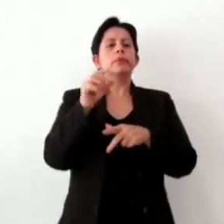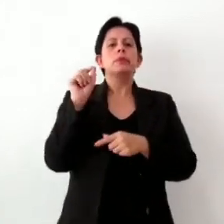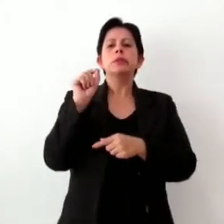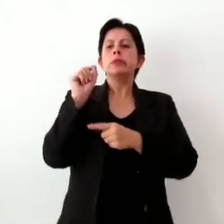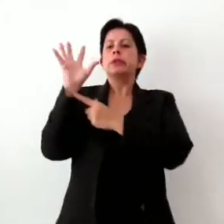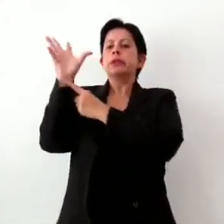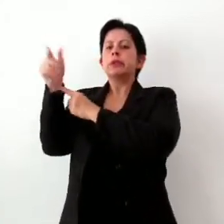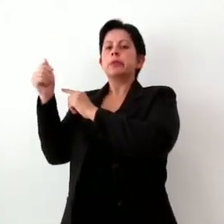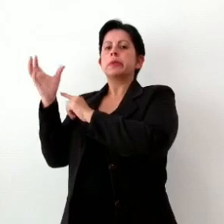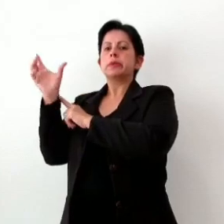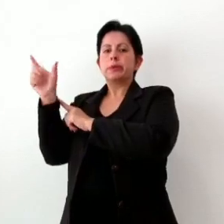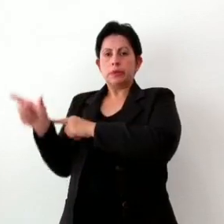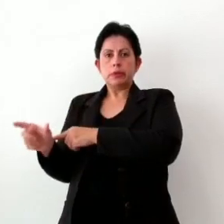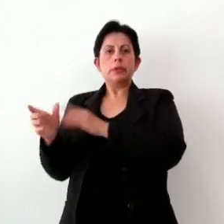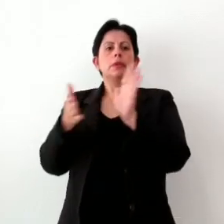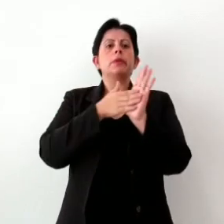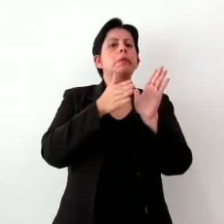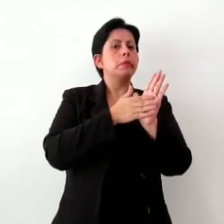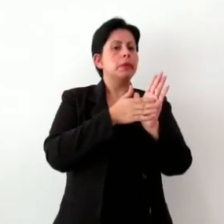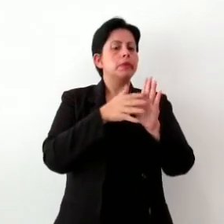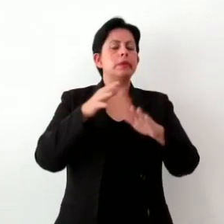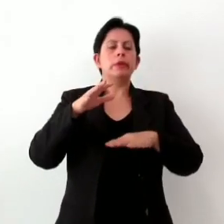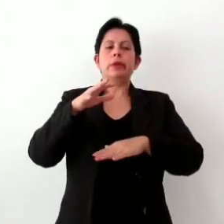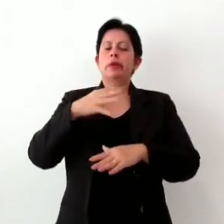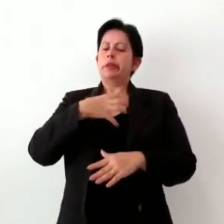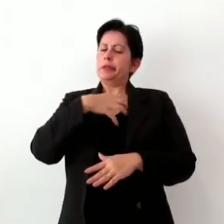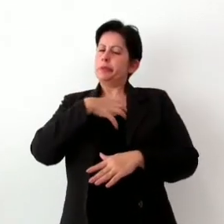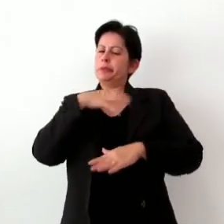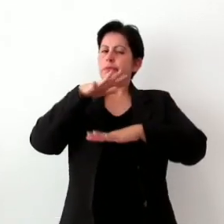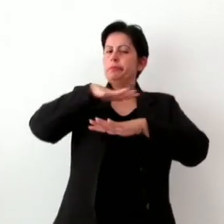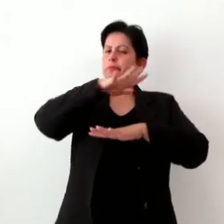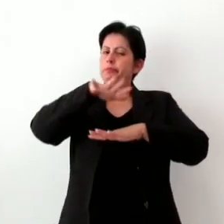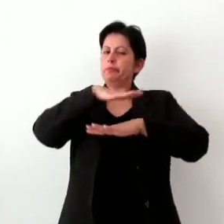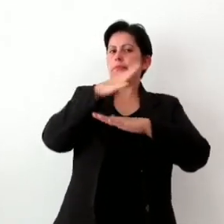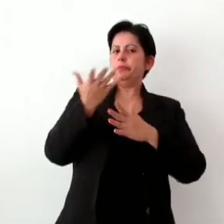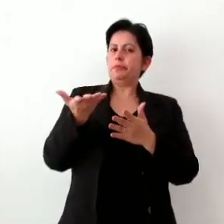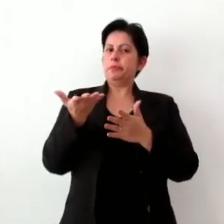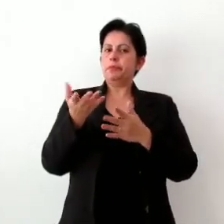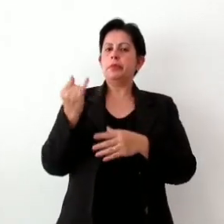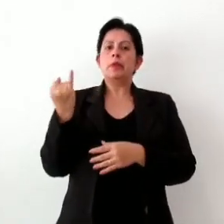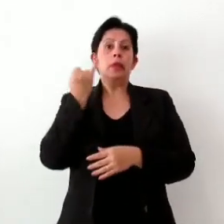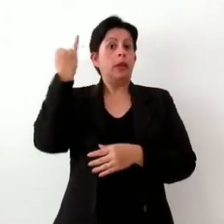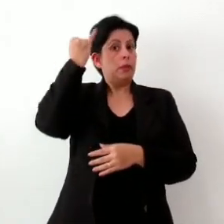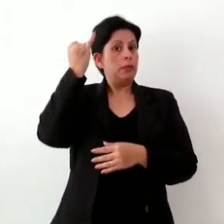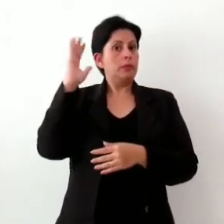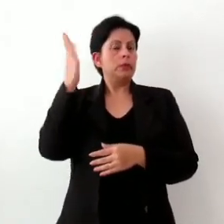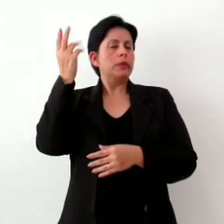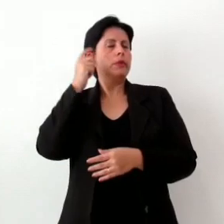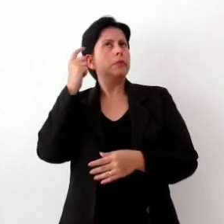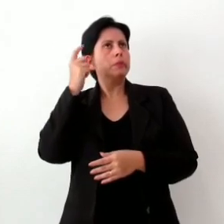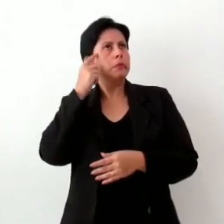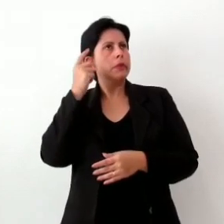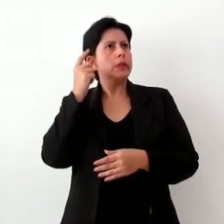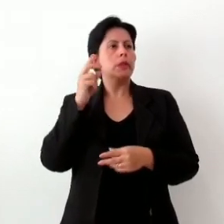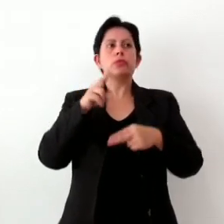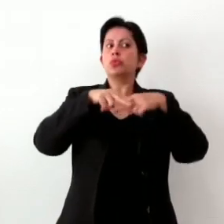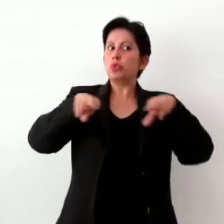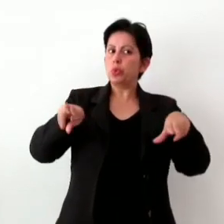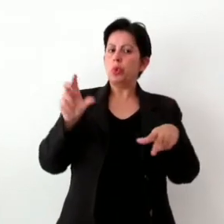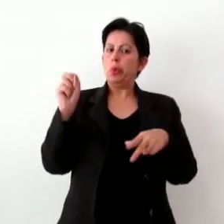artistas estavam propondo, de uma forma muito superficial, né? Então é importante, né, quando a gente pensa, por exemplo, na questão do nu